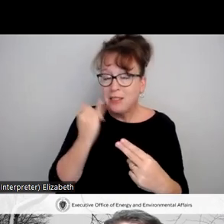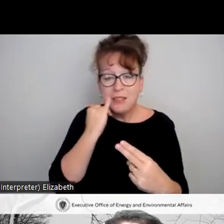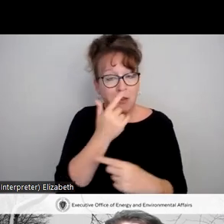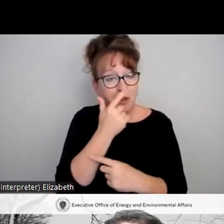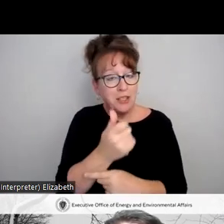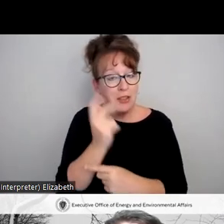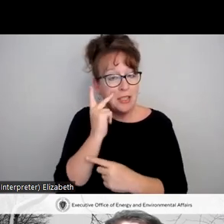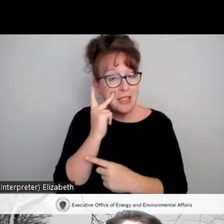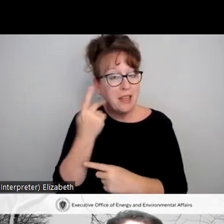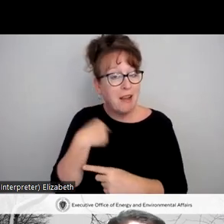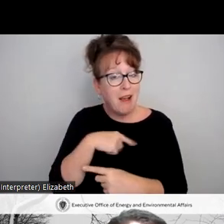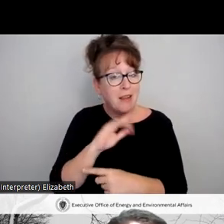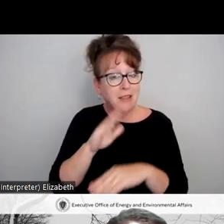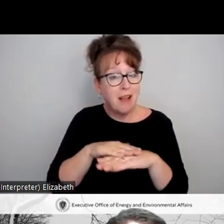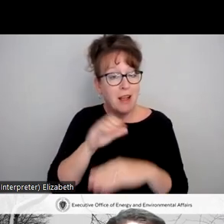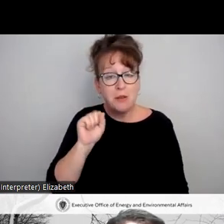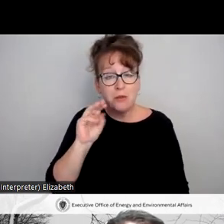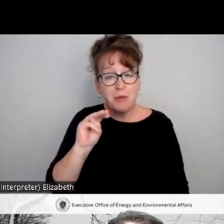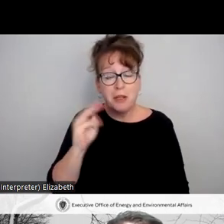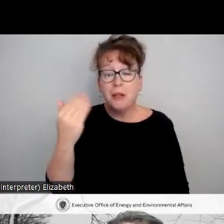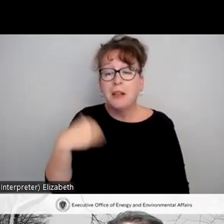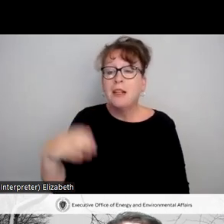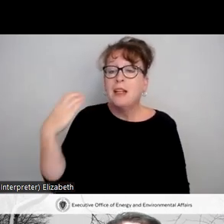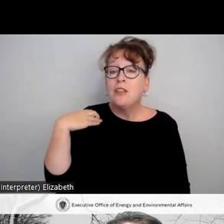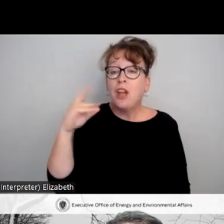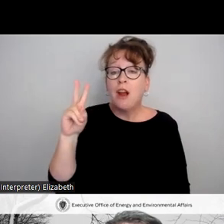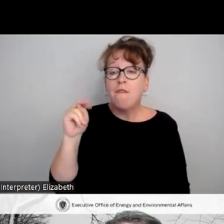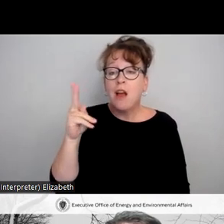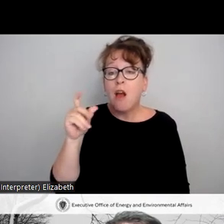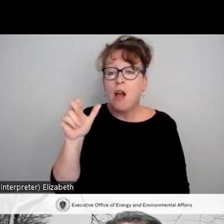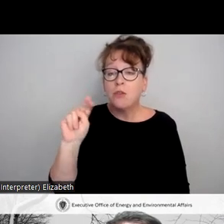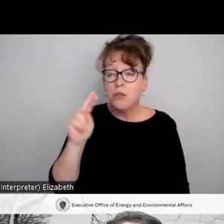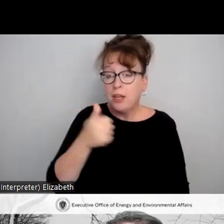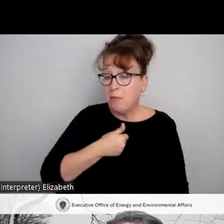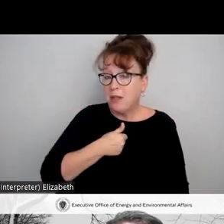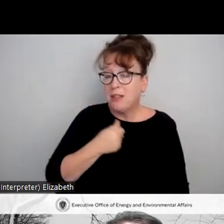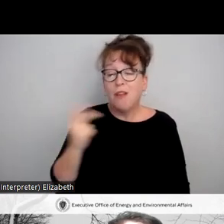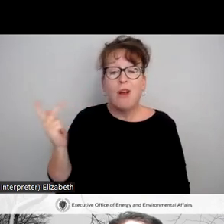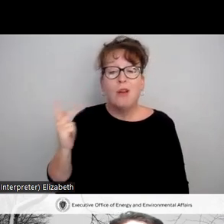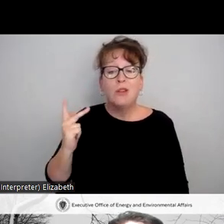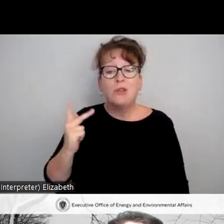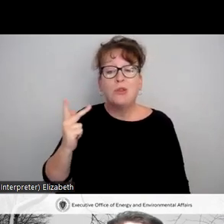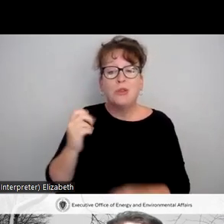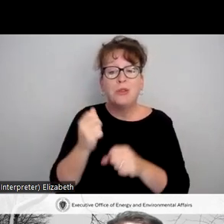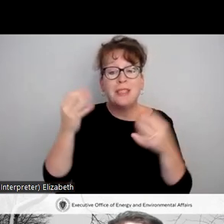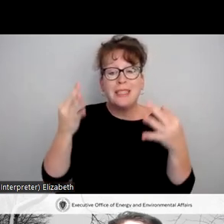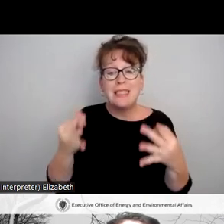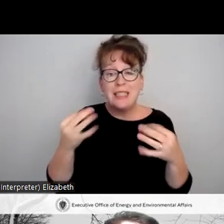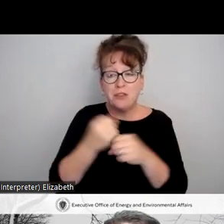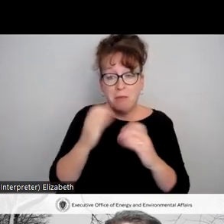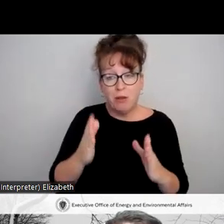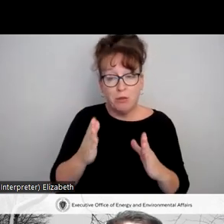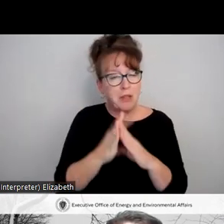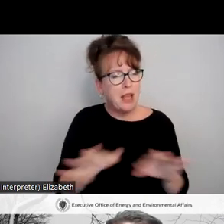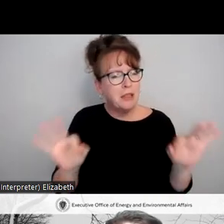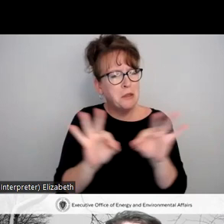seguirnos si está interesado en vernos en las redes sociales Así que el comisario nordstrom